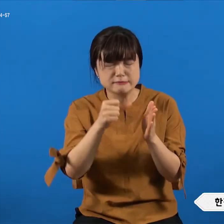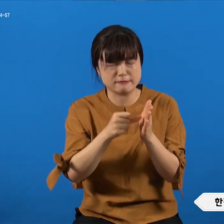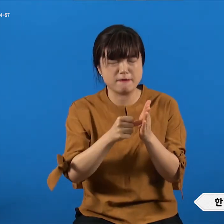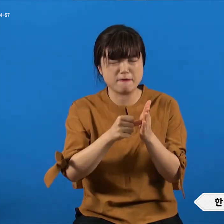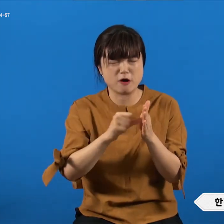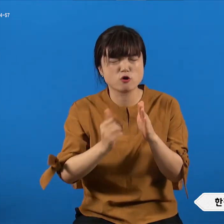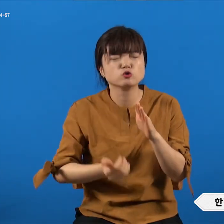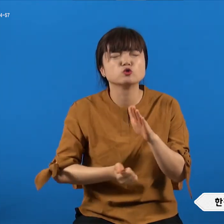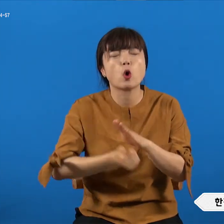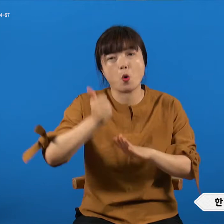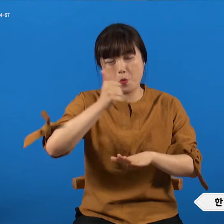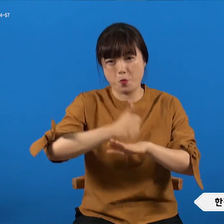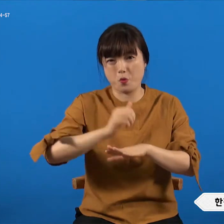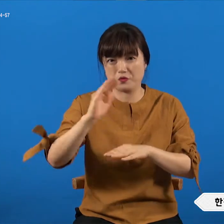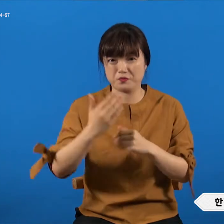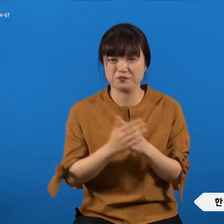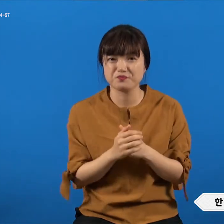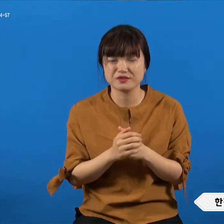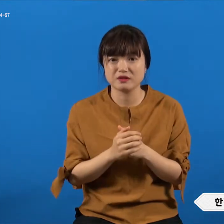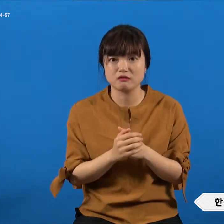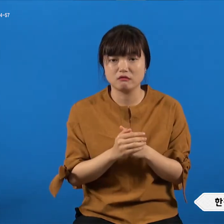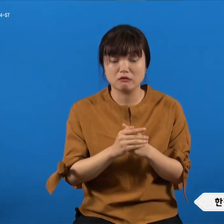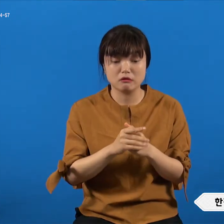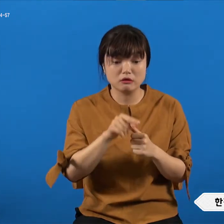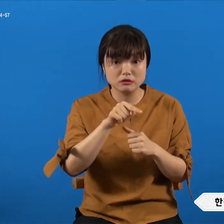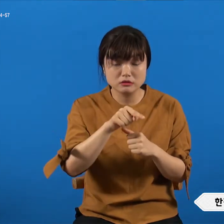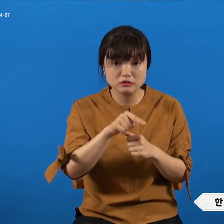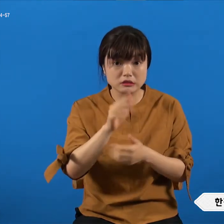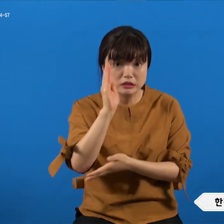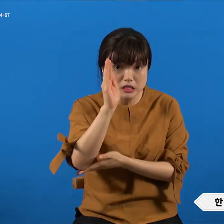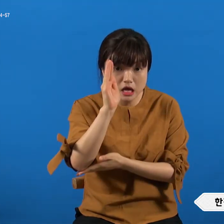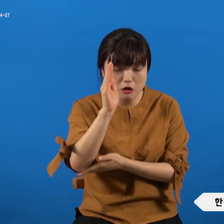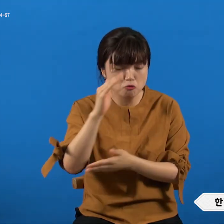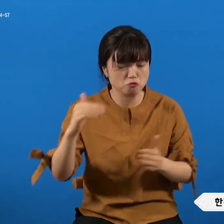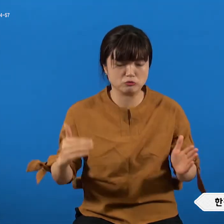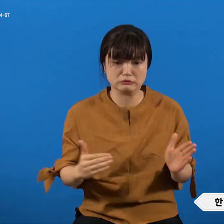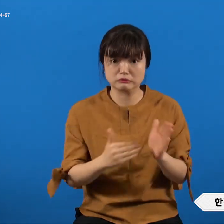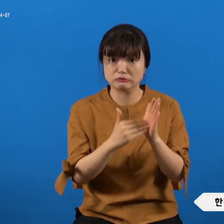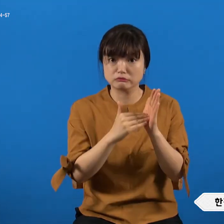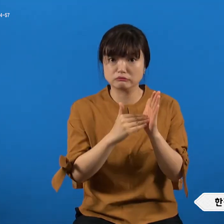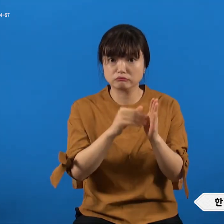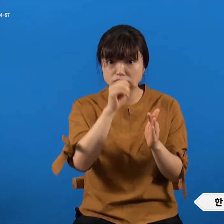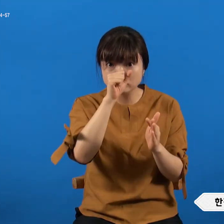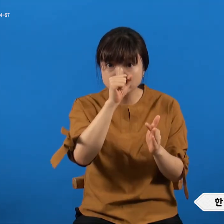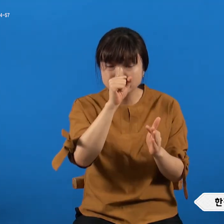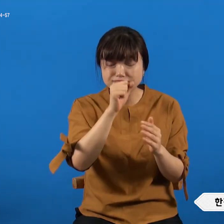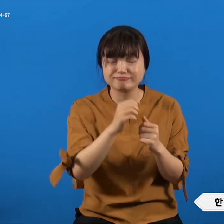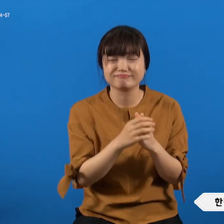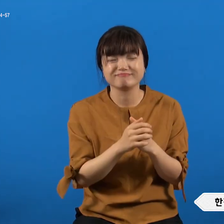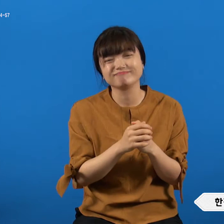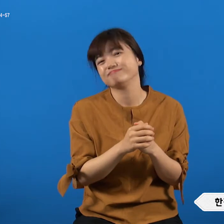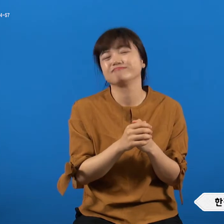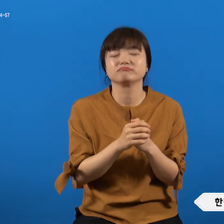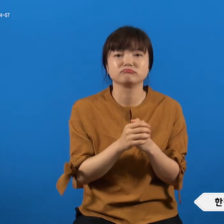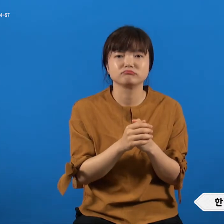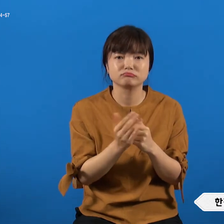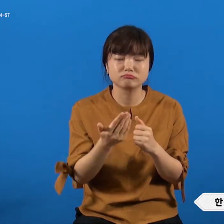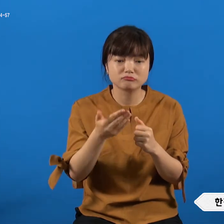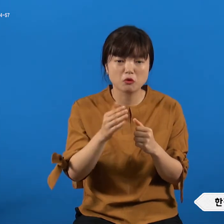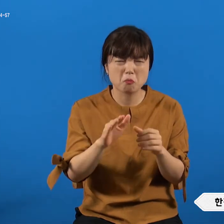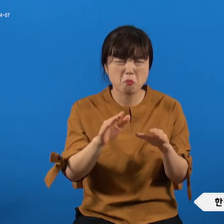것입니다. 그러면 그것으로 요셉의 이야기는 끝이 나도 되지 않겠습니까?